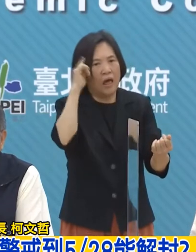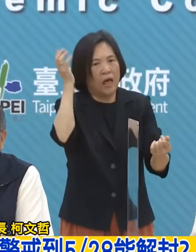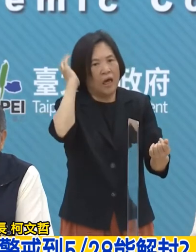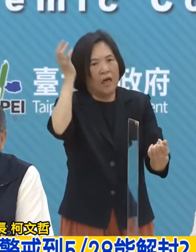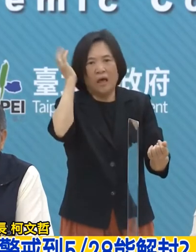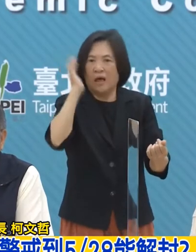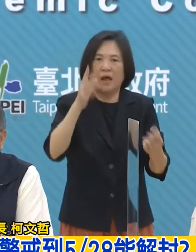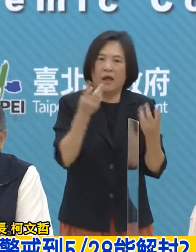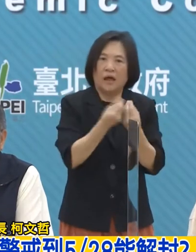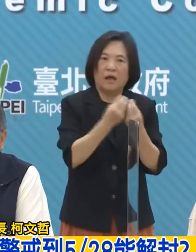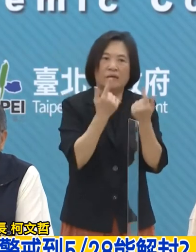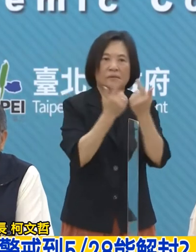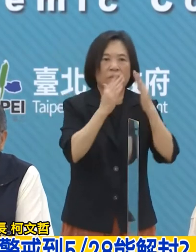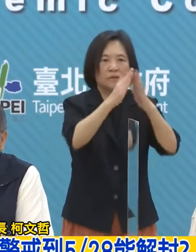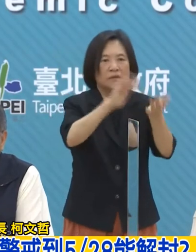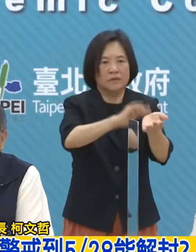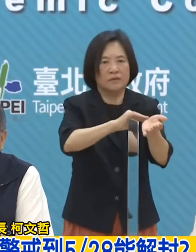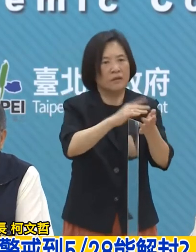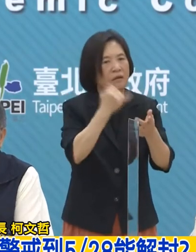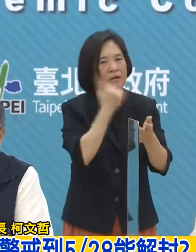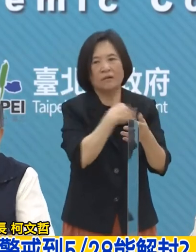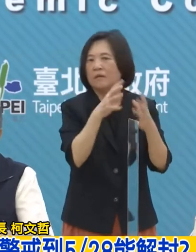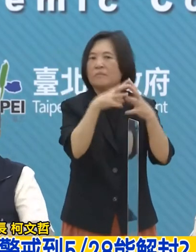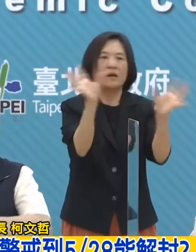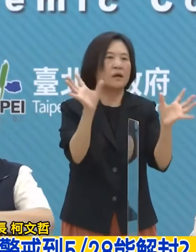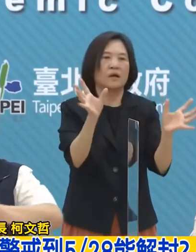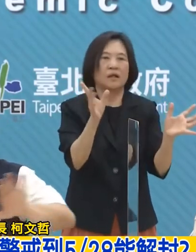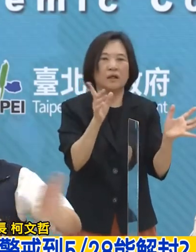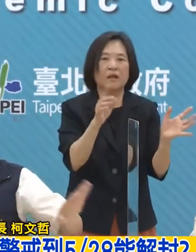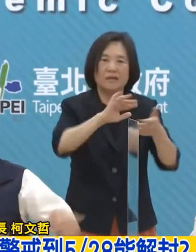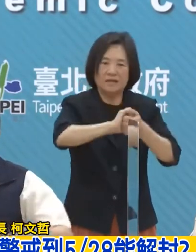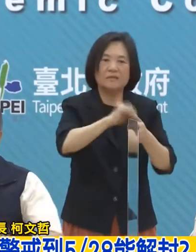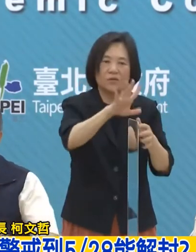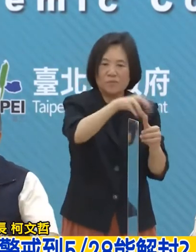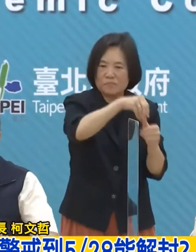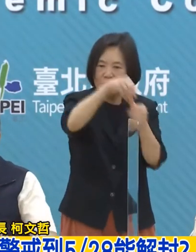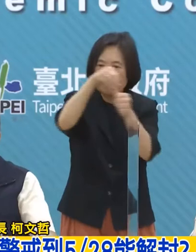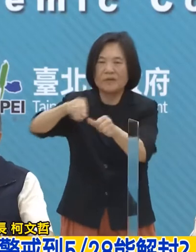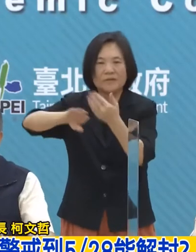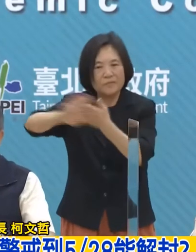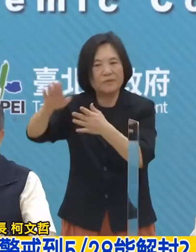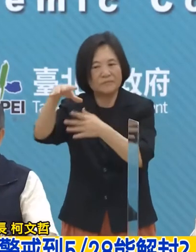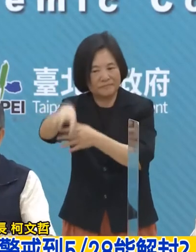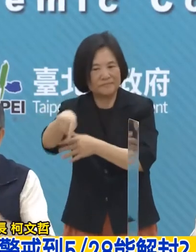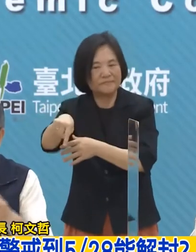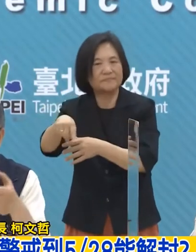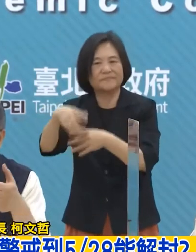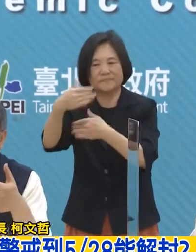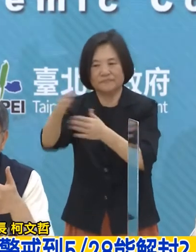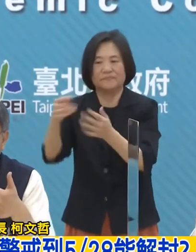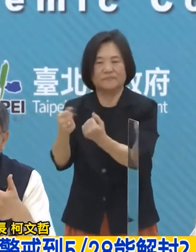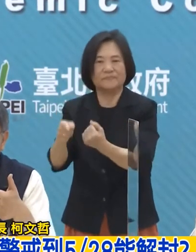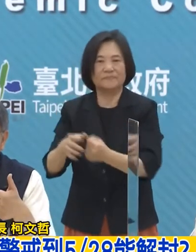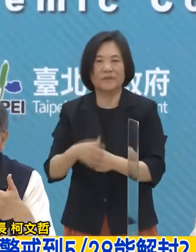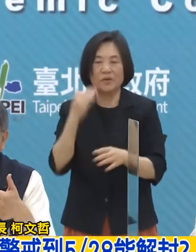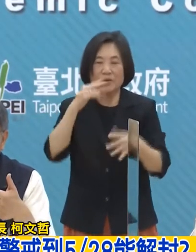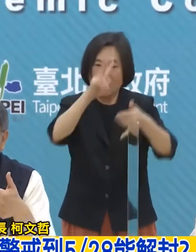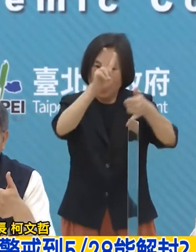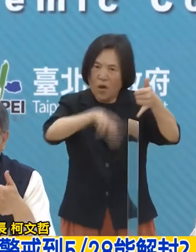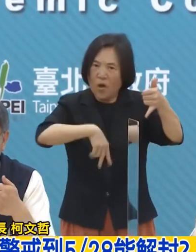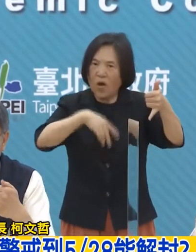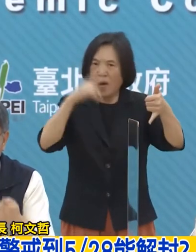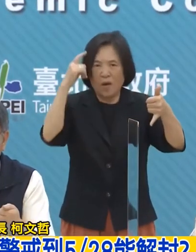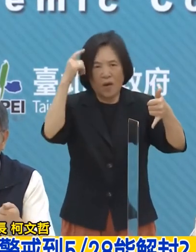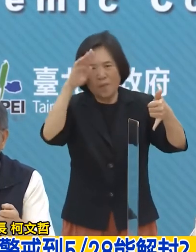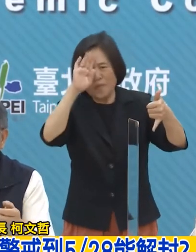能已经崩溃了哦，所以一定要有些人要能够放在外面。所以我们现在还是这样，有症状的